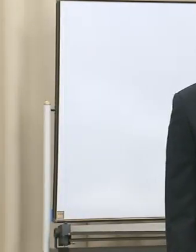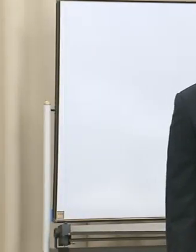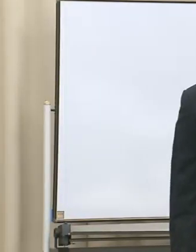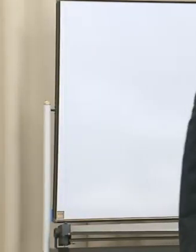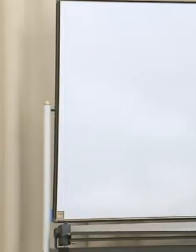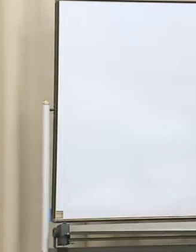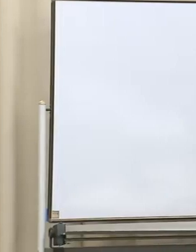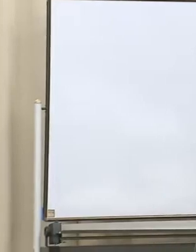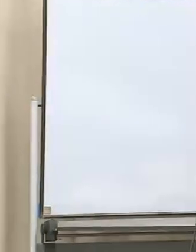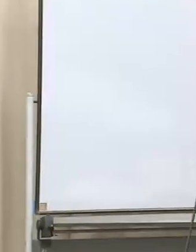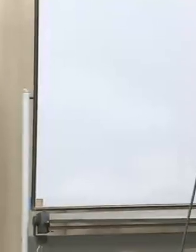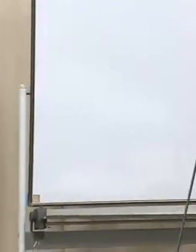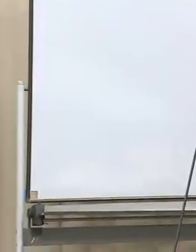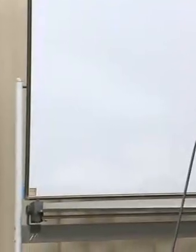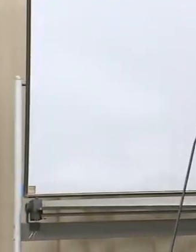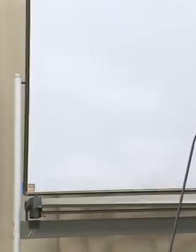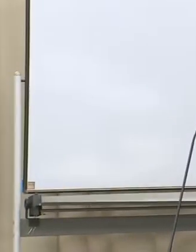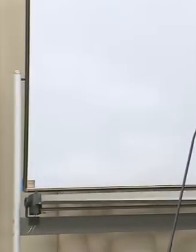ところで